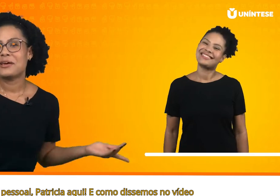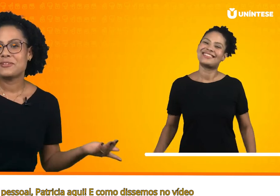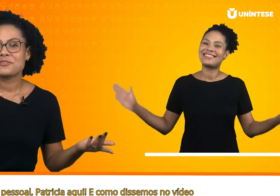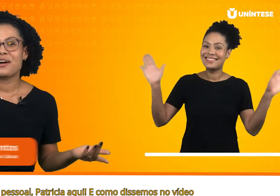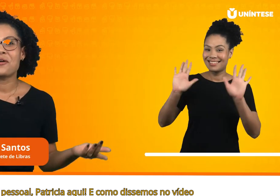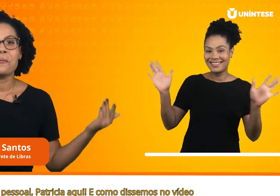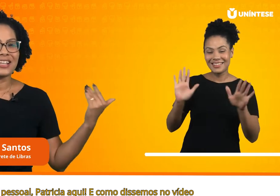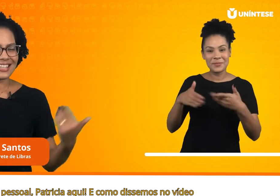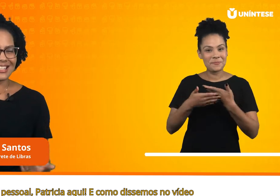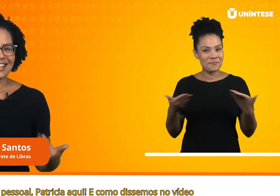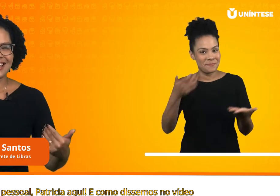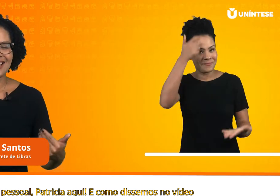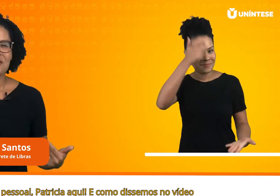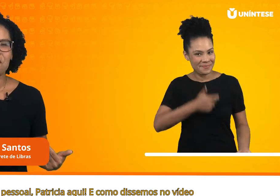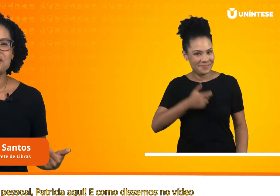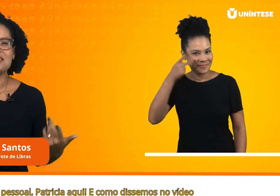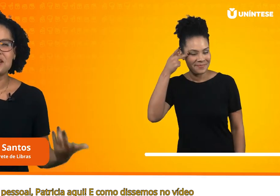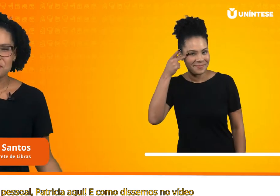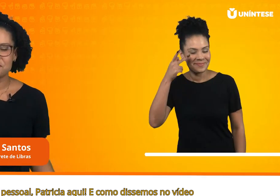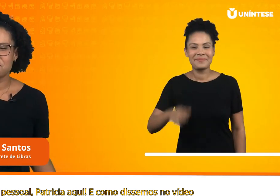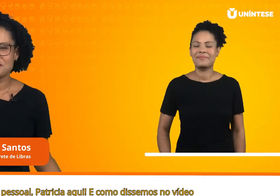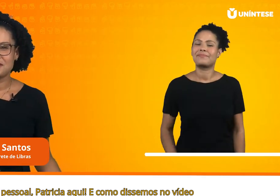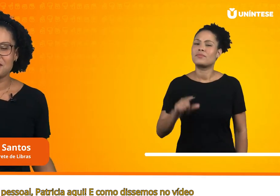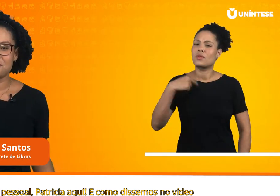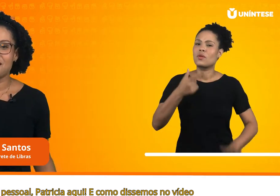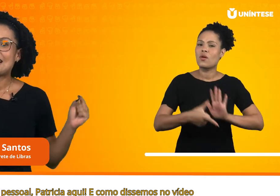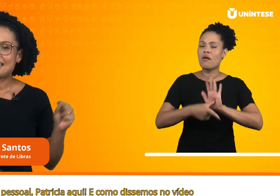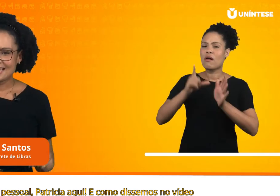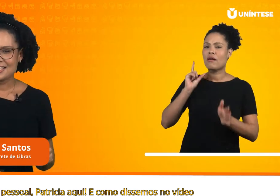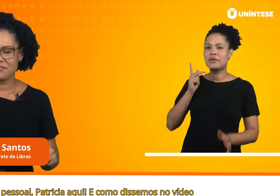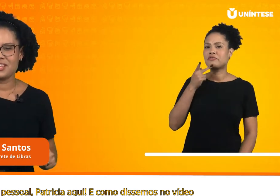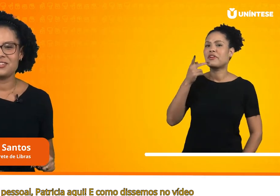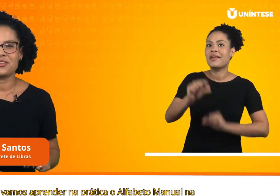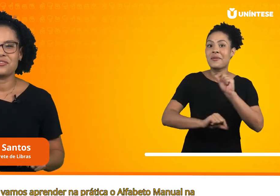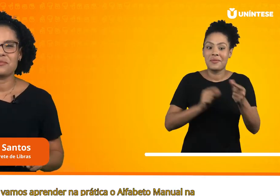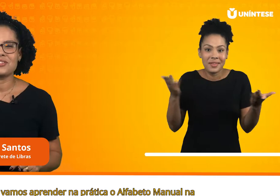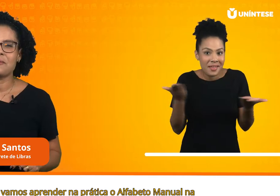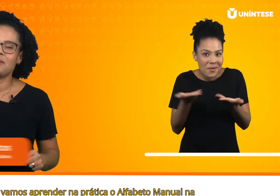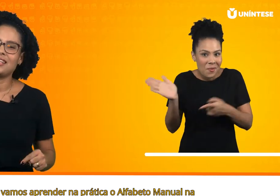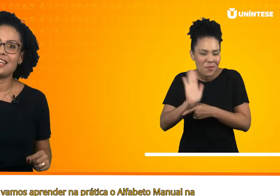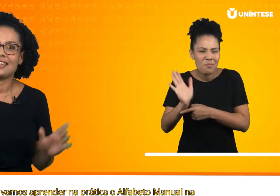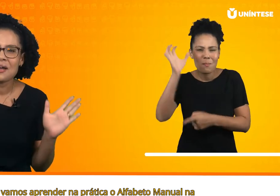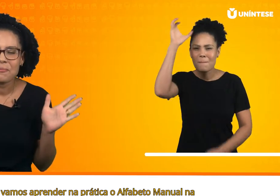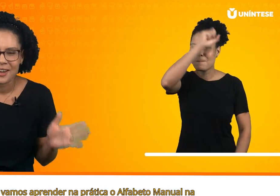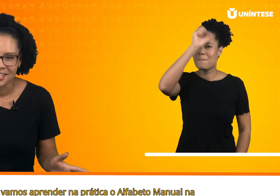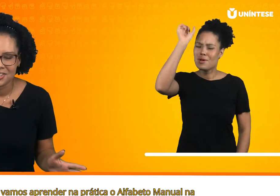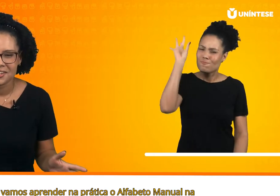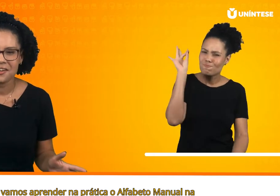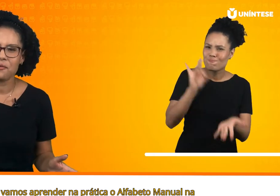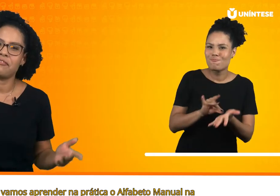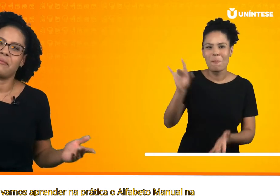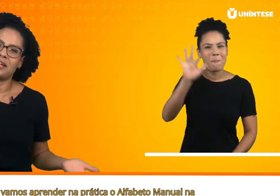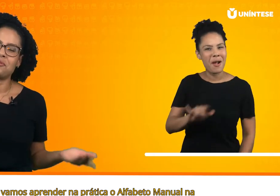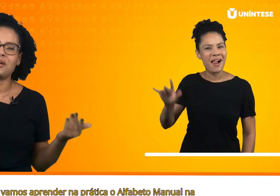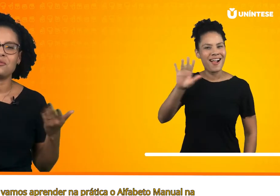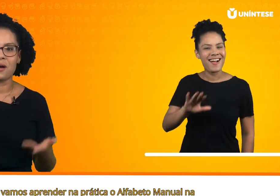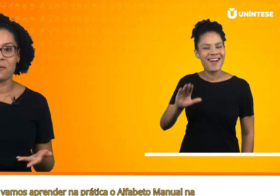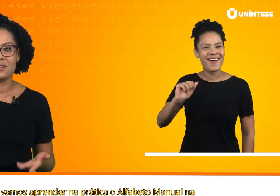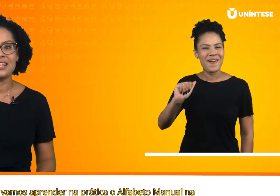Olá pessoal, Patrícia aqui e como dissemos no vídeo anterior, nesse vídeo nós vamos aprender na prática o alfabeto manual na